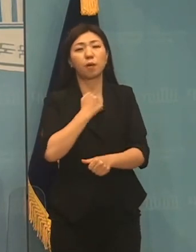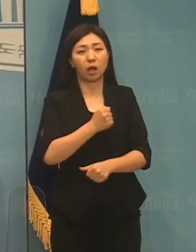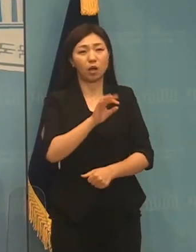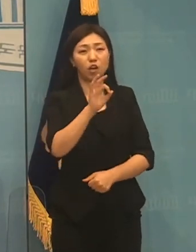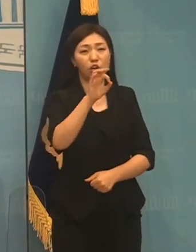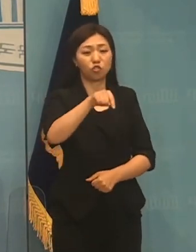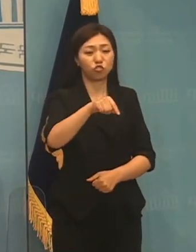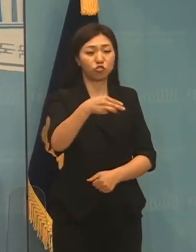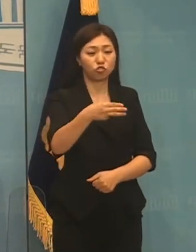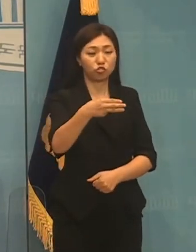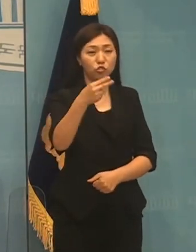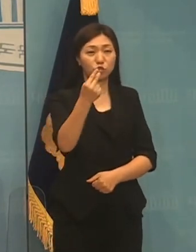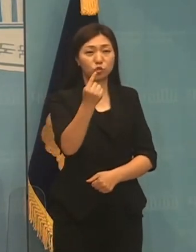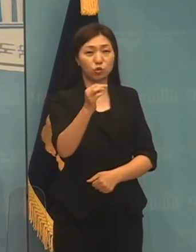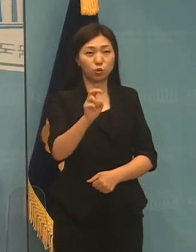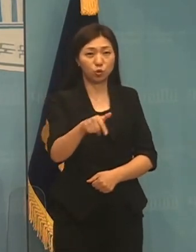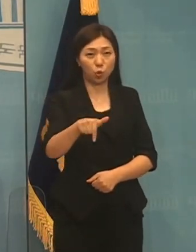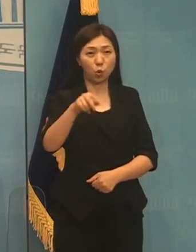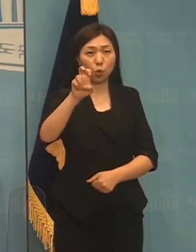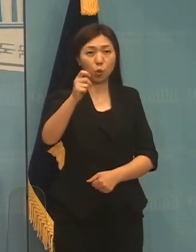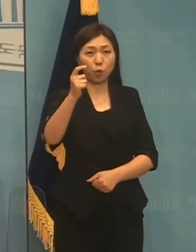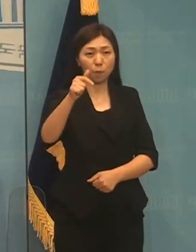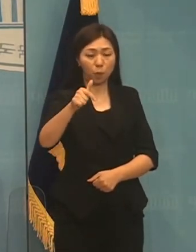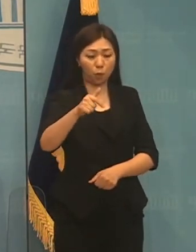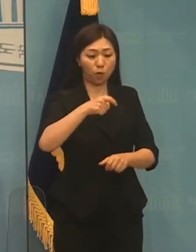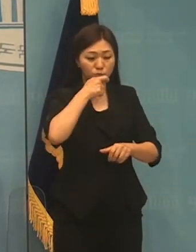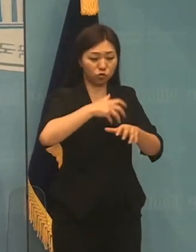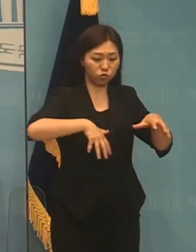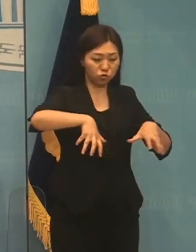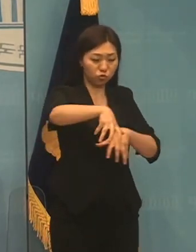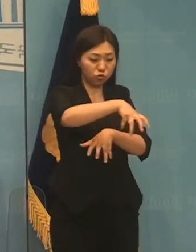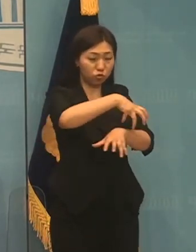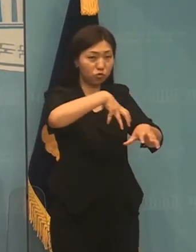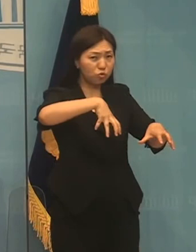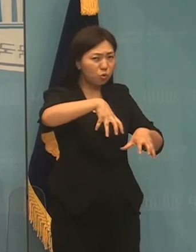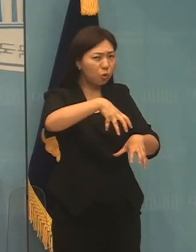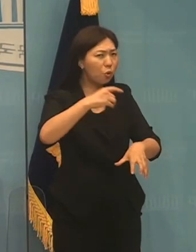울돌목을 벌이는 거친 물결 소리를 들으며